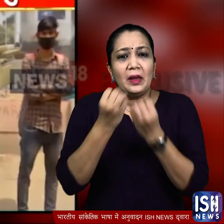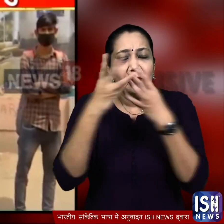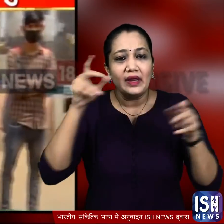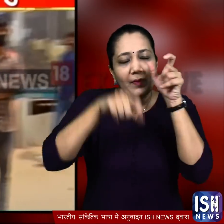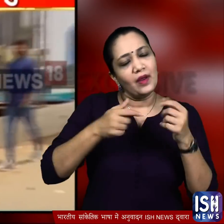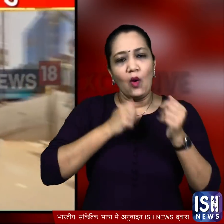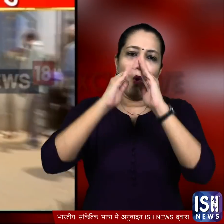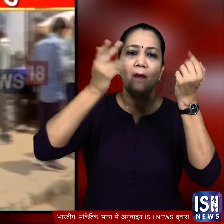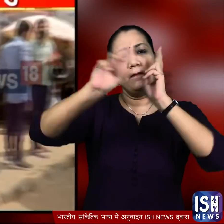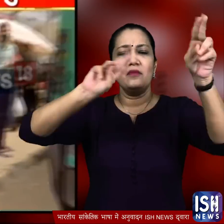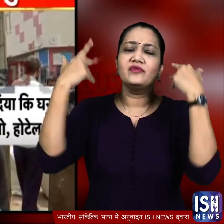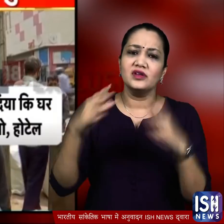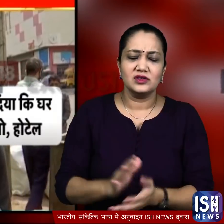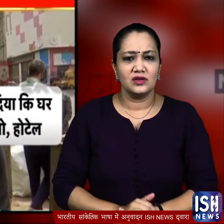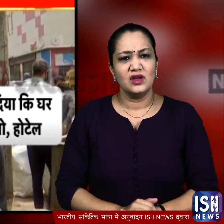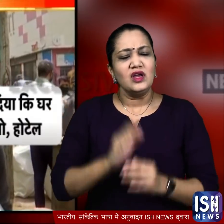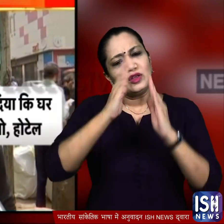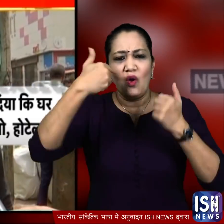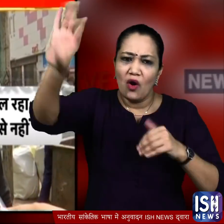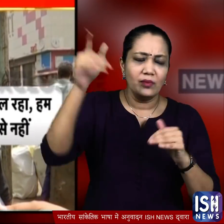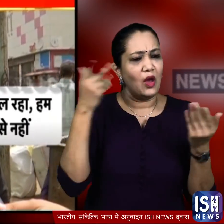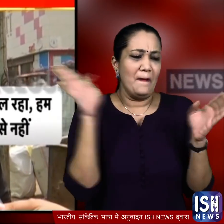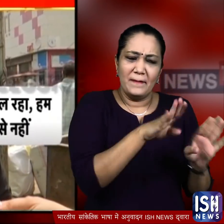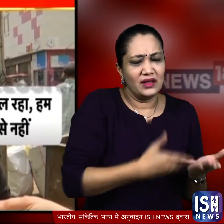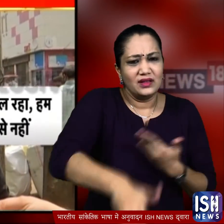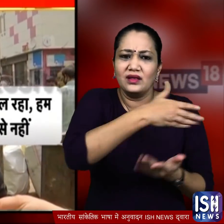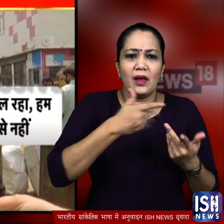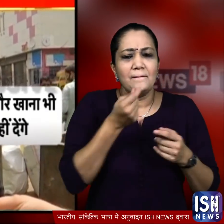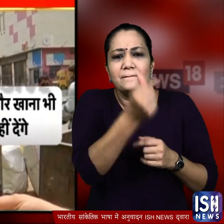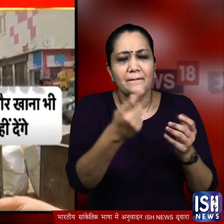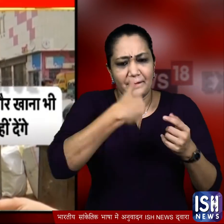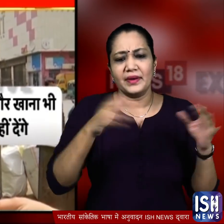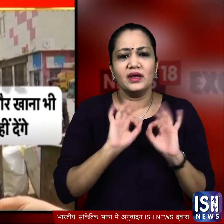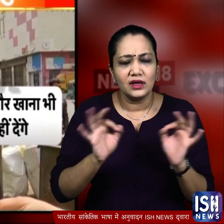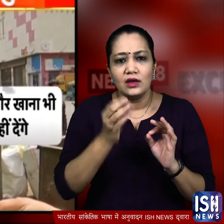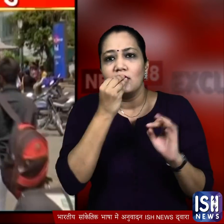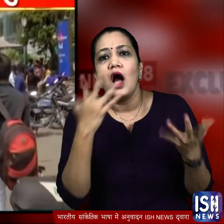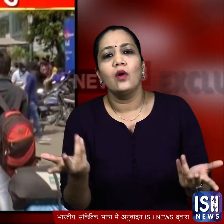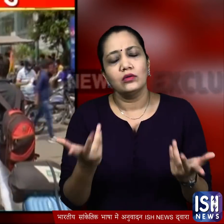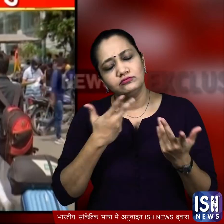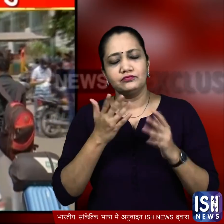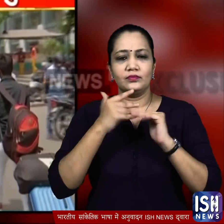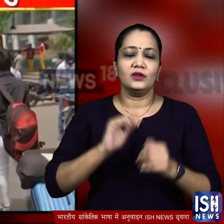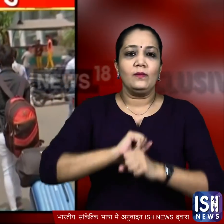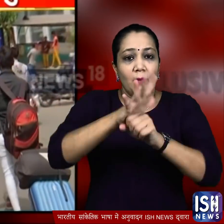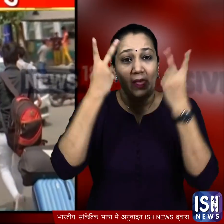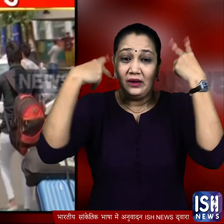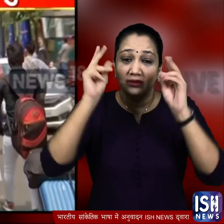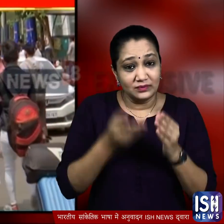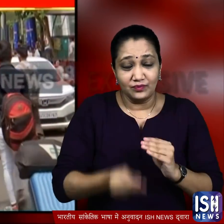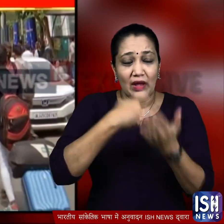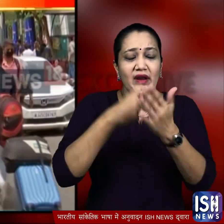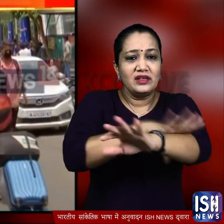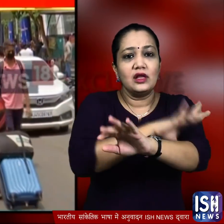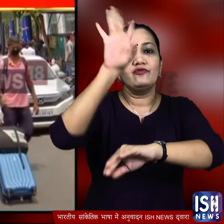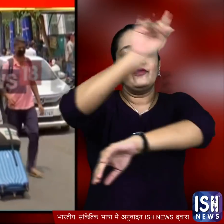इनमें ज्यादातर अपने घर लौट चुके हैं। बोल दिया कि घर जाओ, होटल नहीं चल रहा, हम पैसे नहीं दे रहे और खाना भी नहीं देंगे। कोरोना के रिकॉर्ड मरीज मिलने के